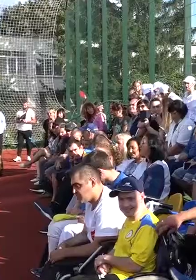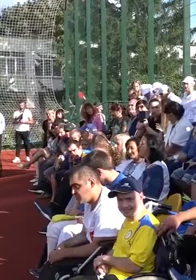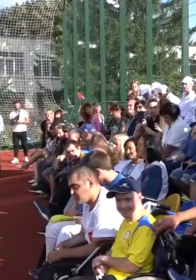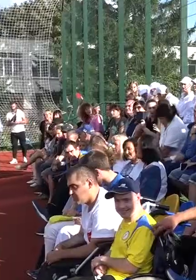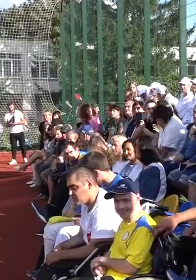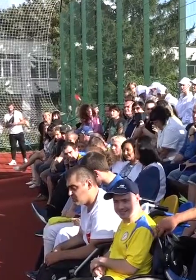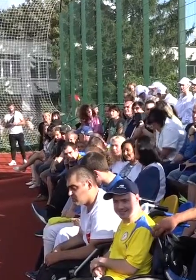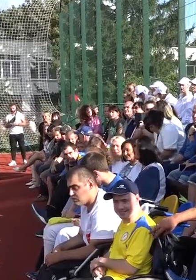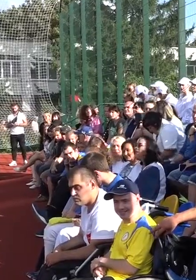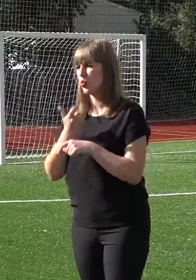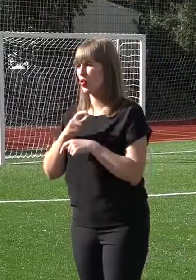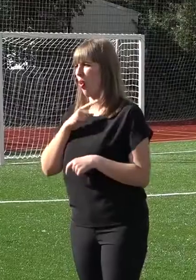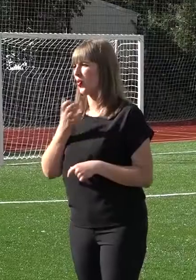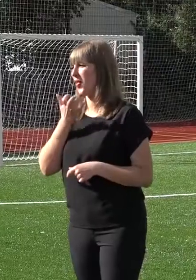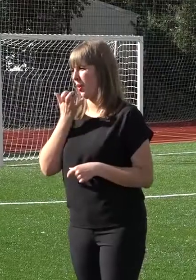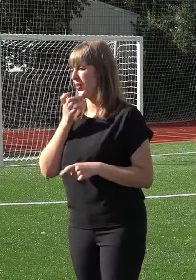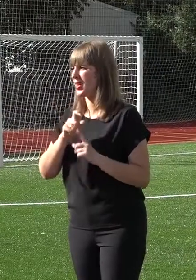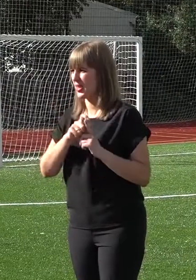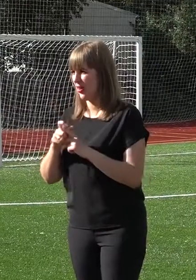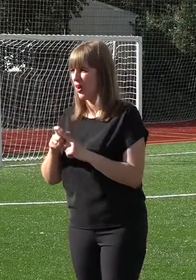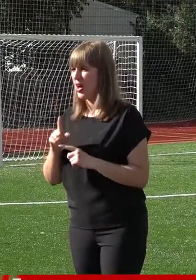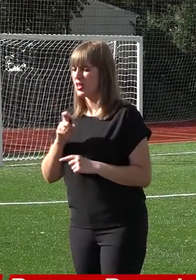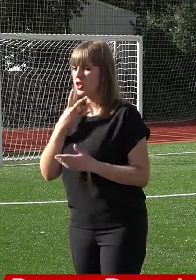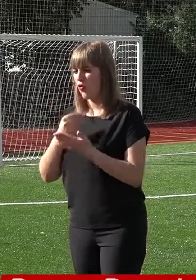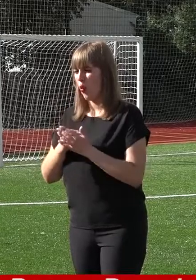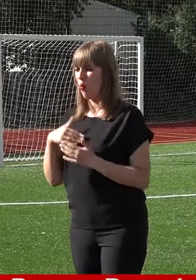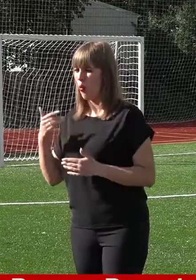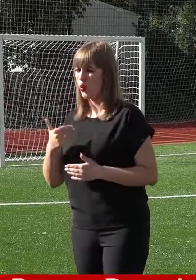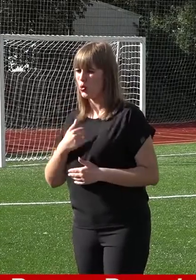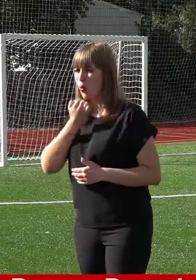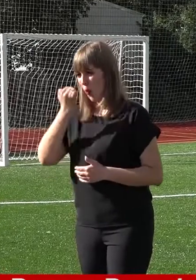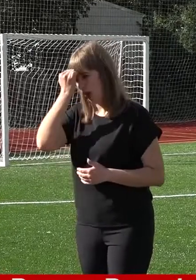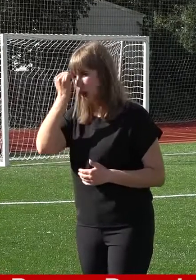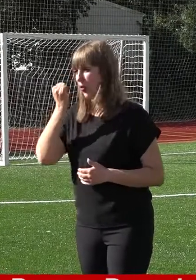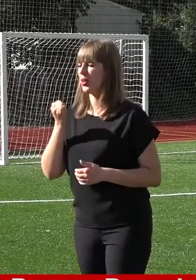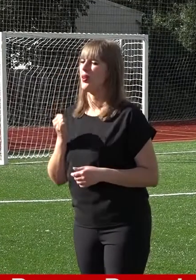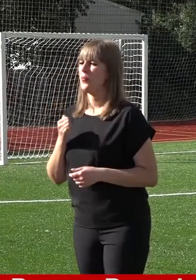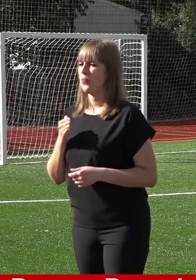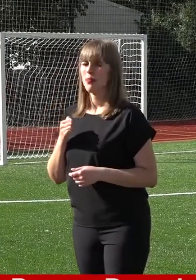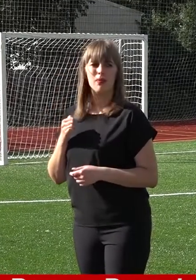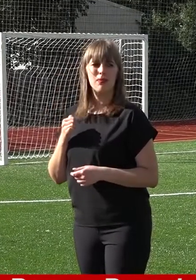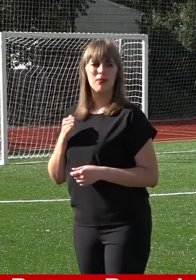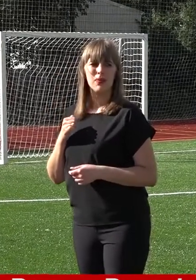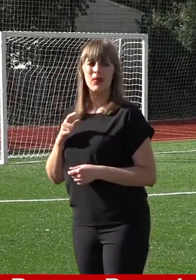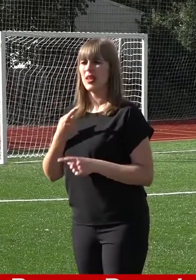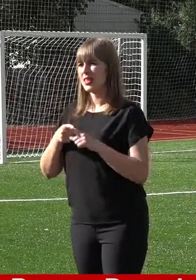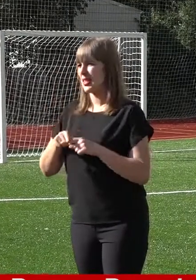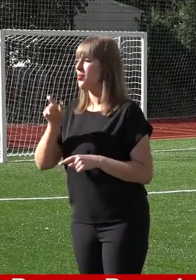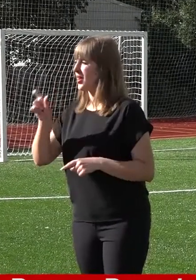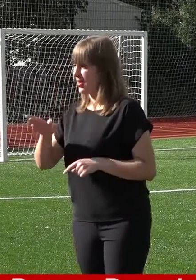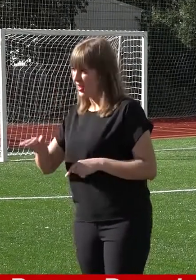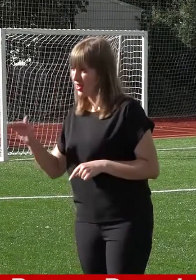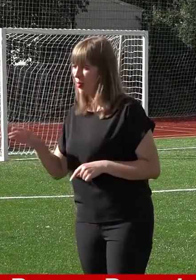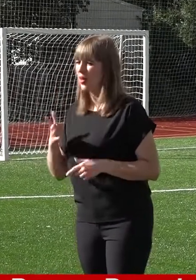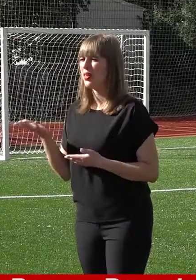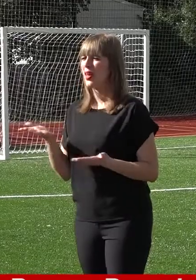представники різних рівнів влади. Свого боку хочу подякувати насамперед цим дітям,